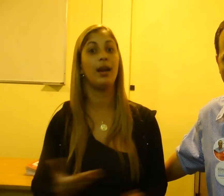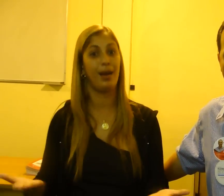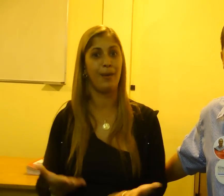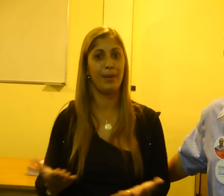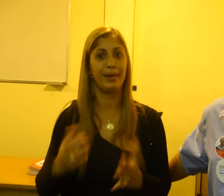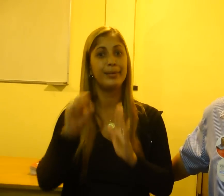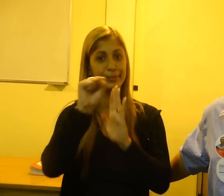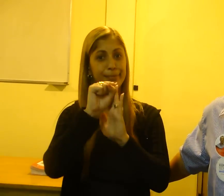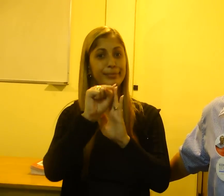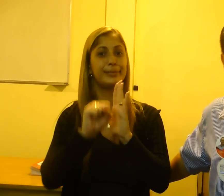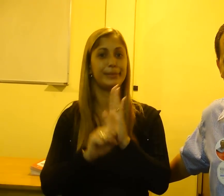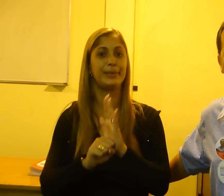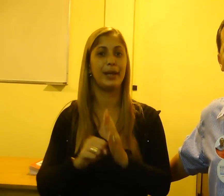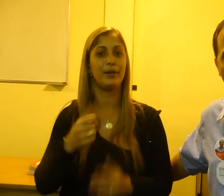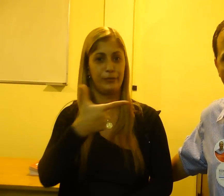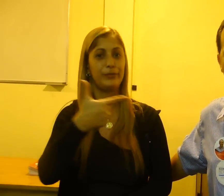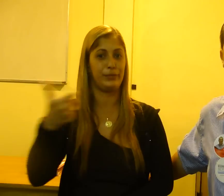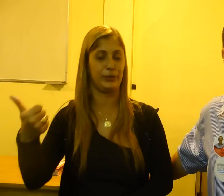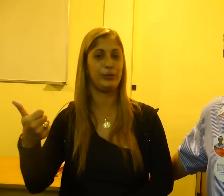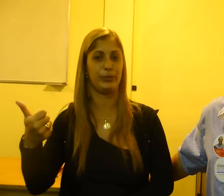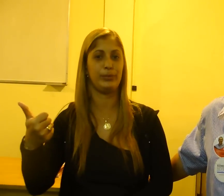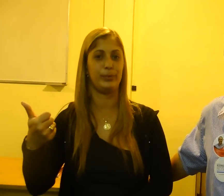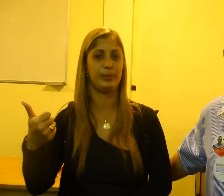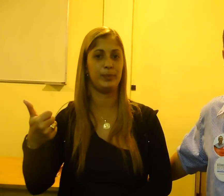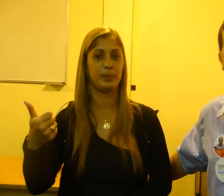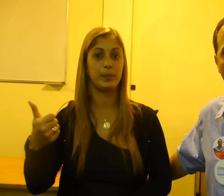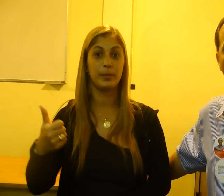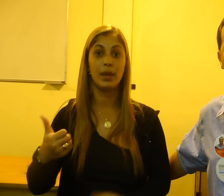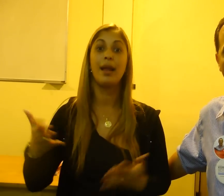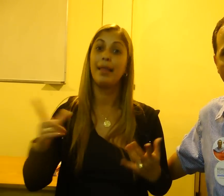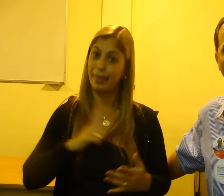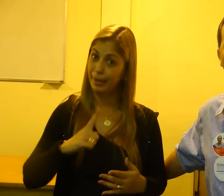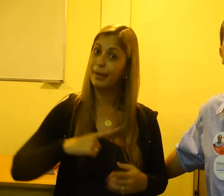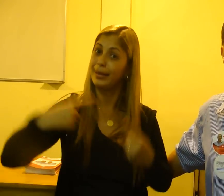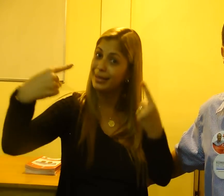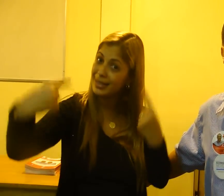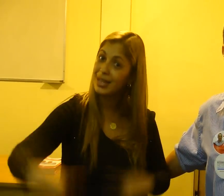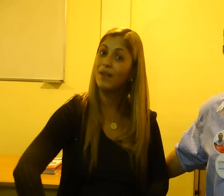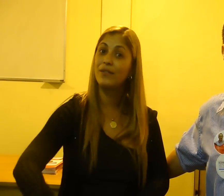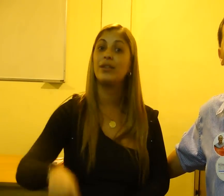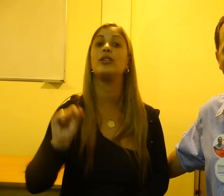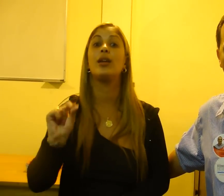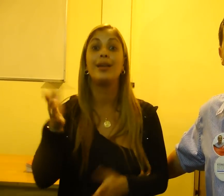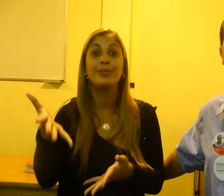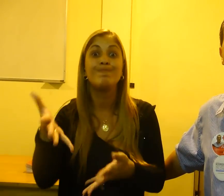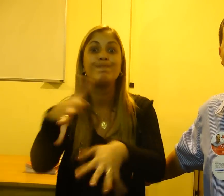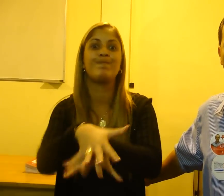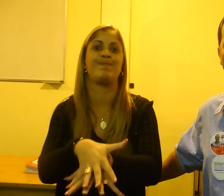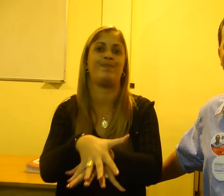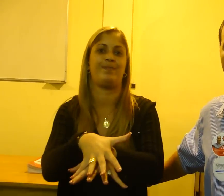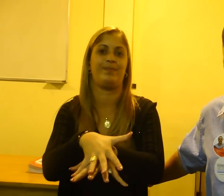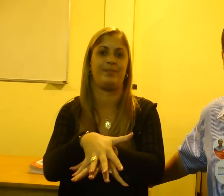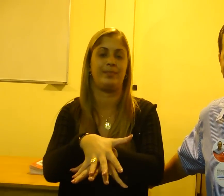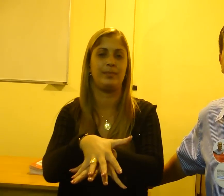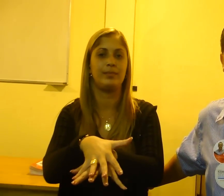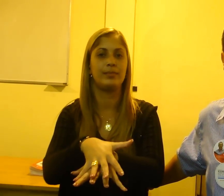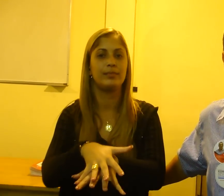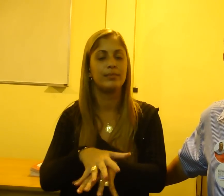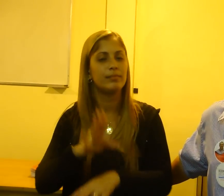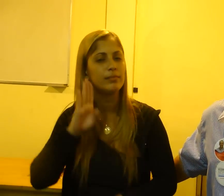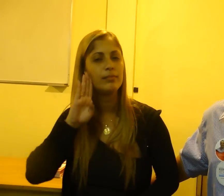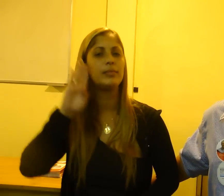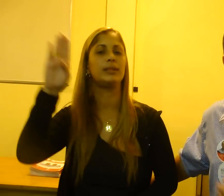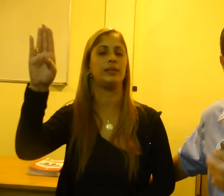século XXI, certamente enfrenta o desafio de incluir